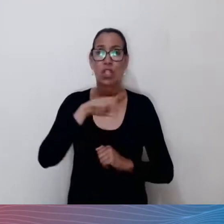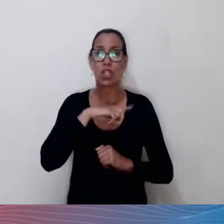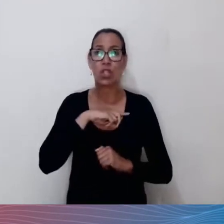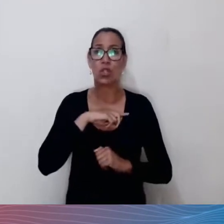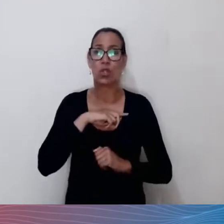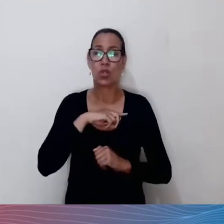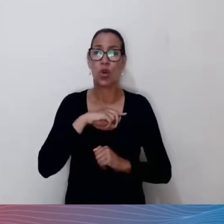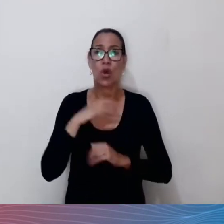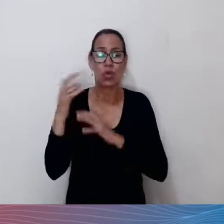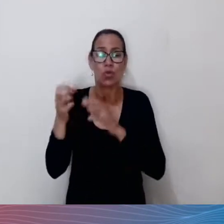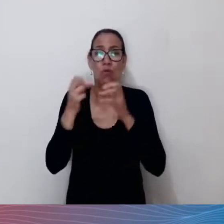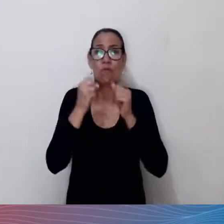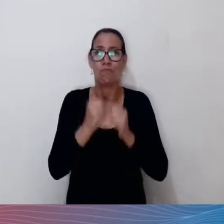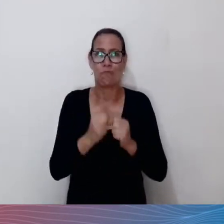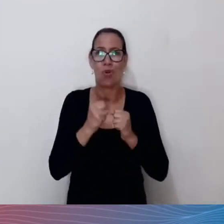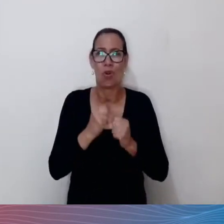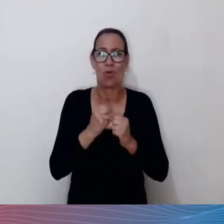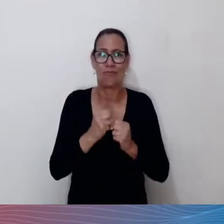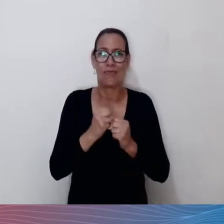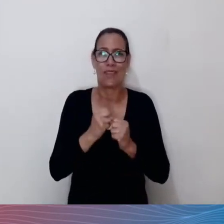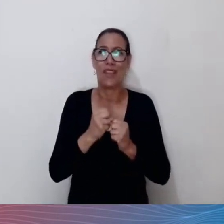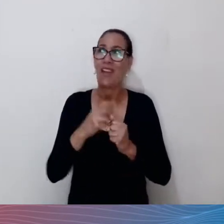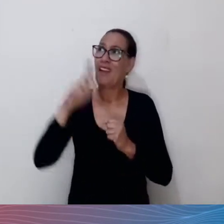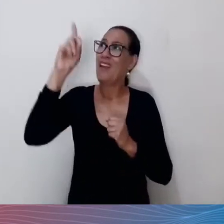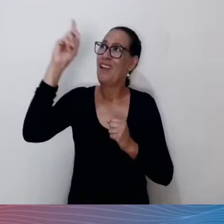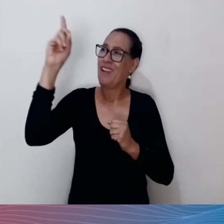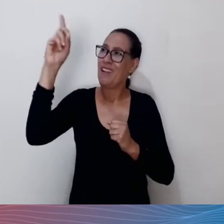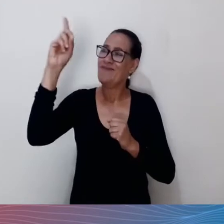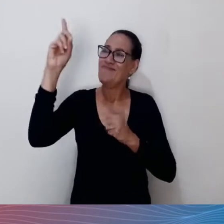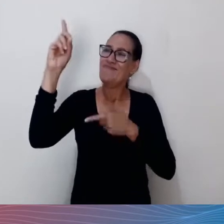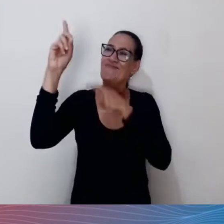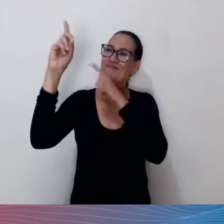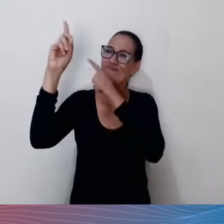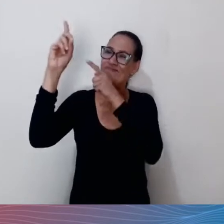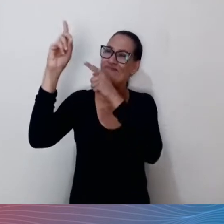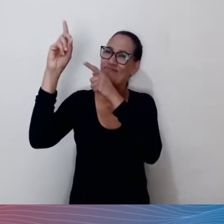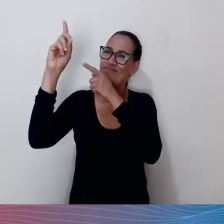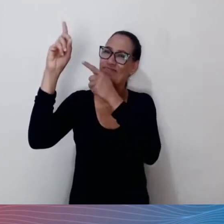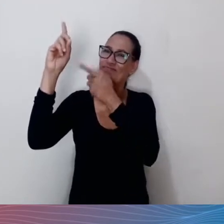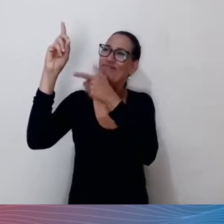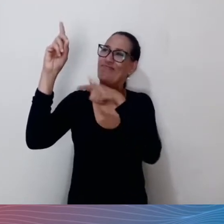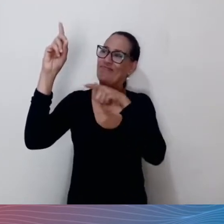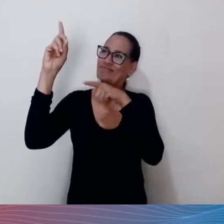nós mesmos, né? O qual nos habilitou, Deus nos